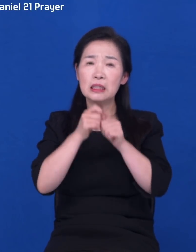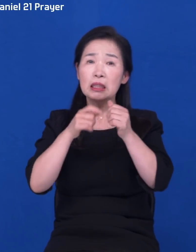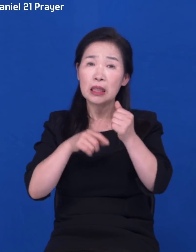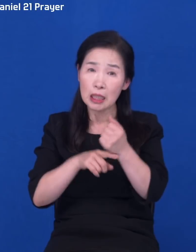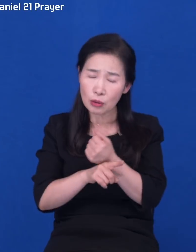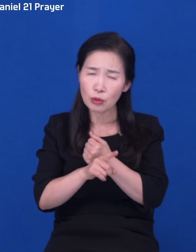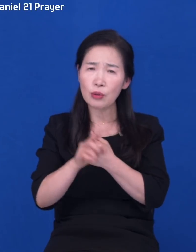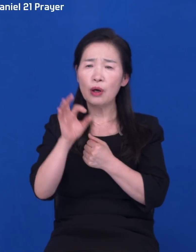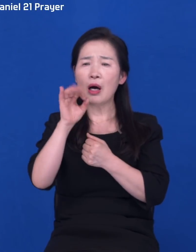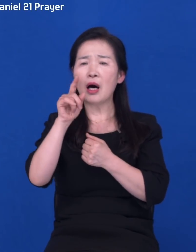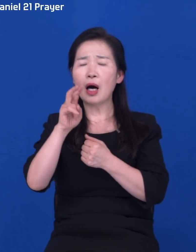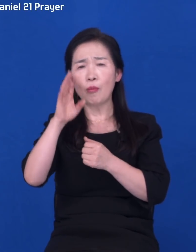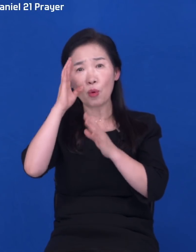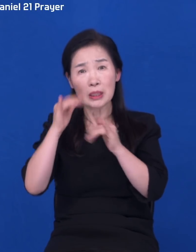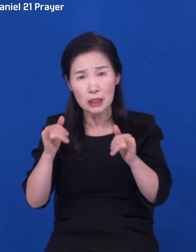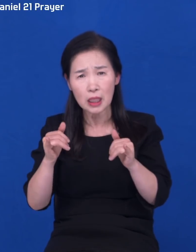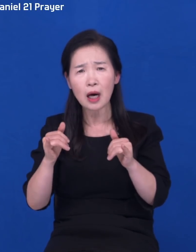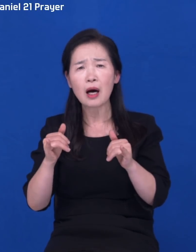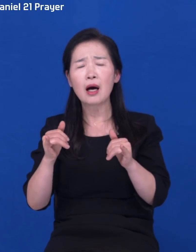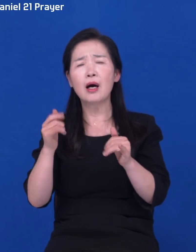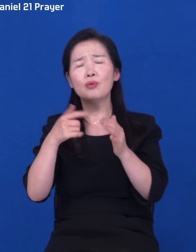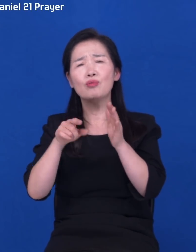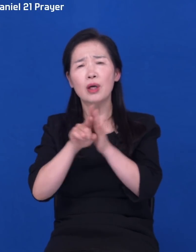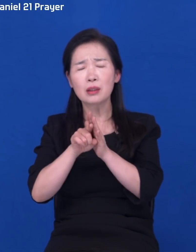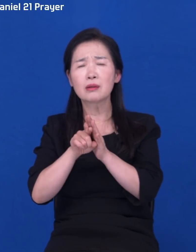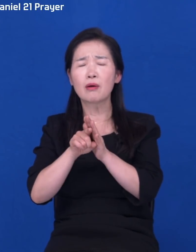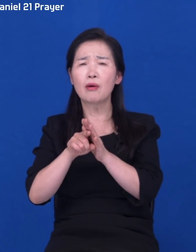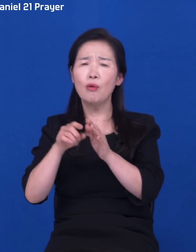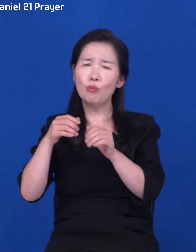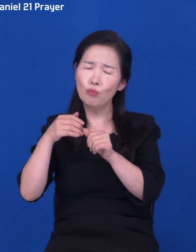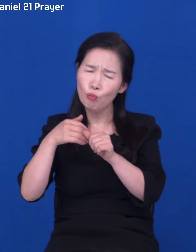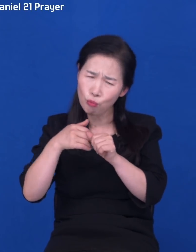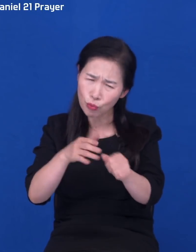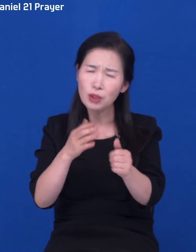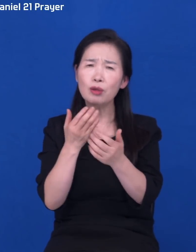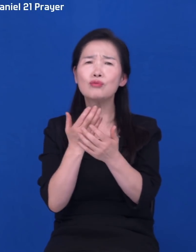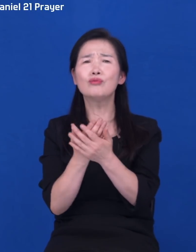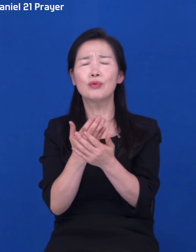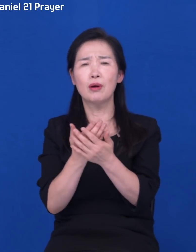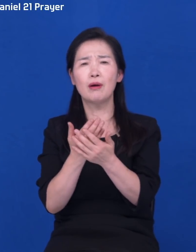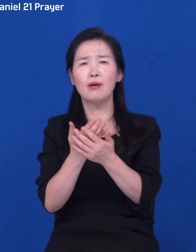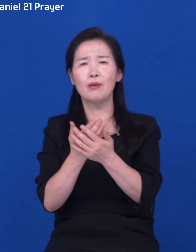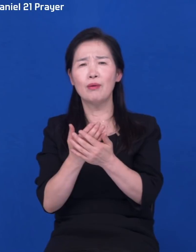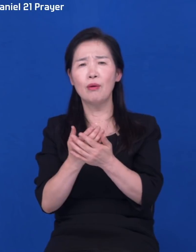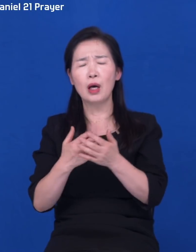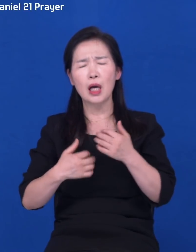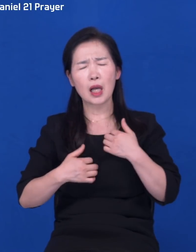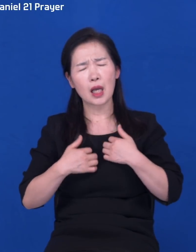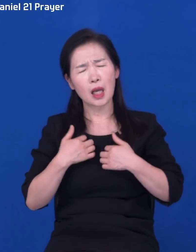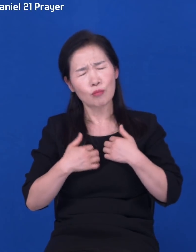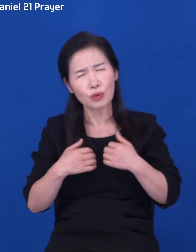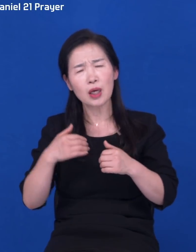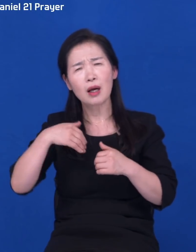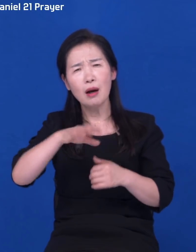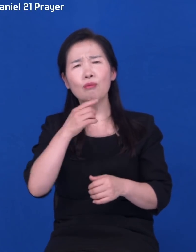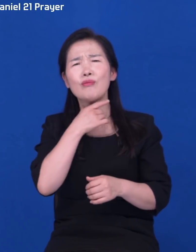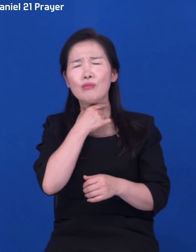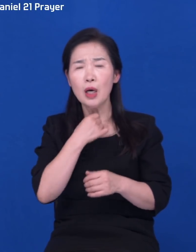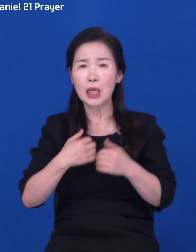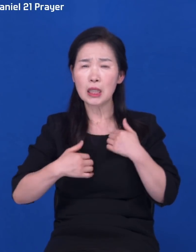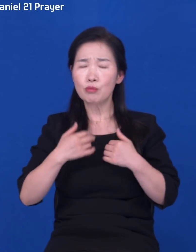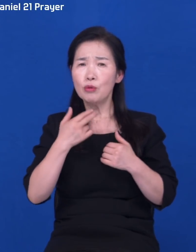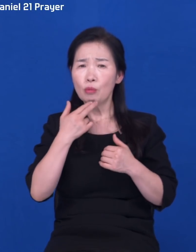위해 살리신 거면 좀 보내주세요. 도와주세요. 저 진짜 너무 기쁘게 못 가겠어요. 기쁨 없는 전도는 주님